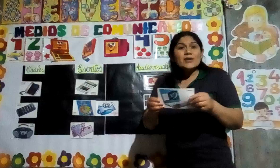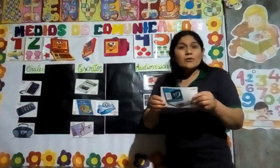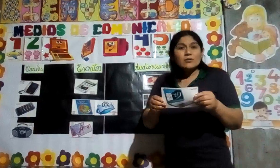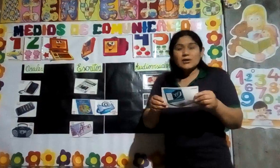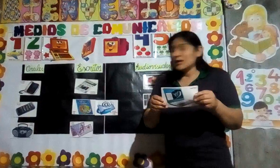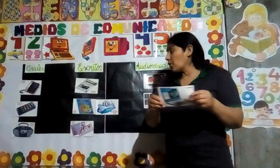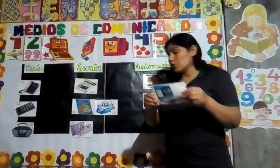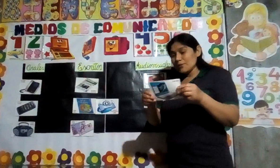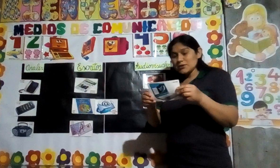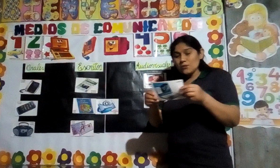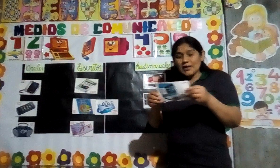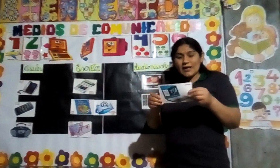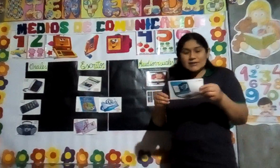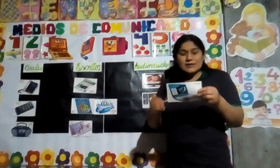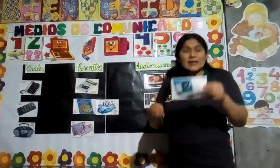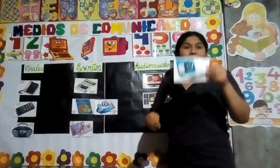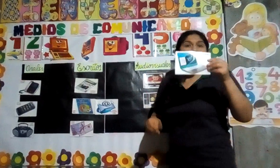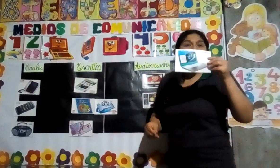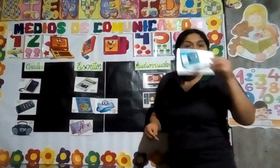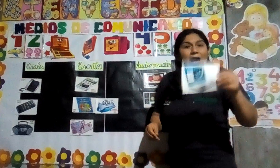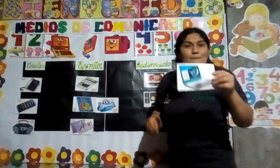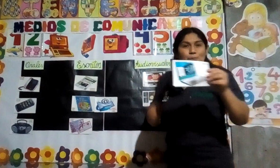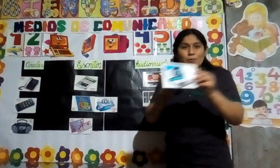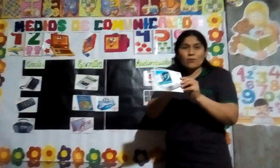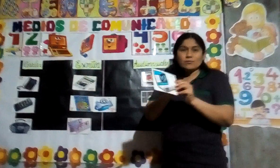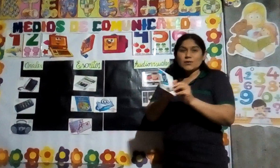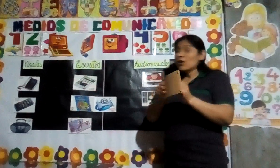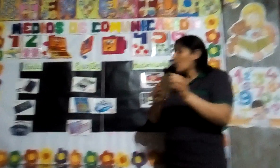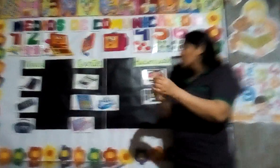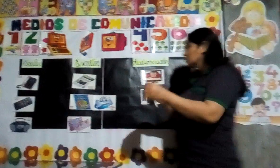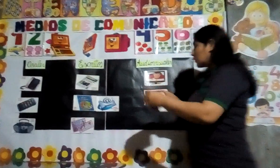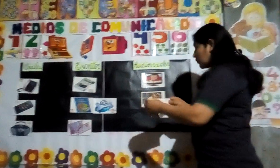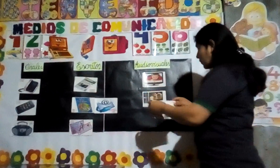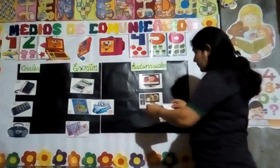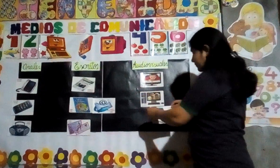otro medio audiovisual es la laptop, junto